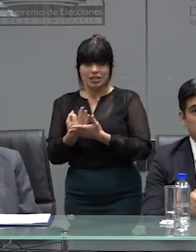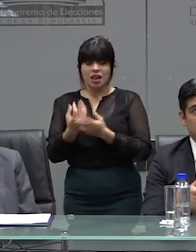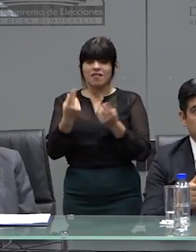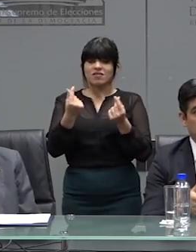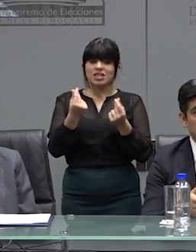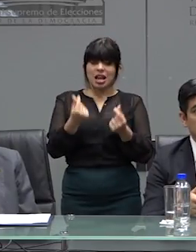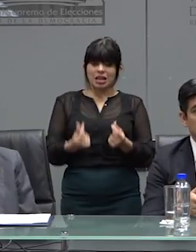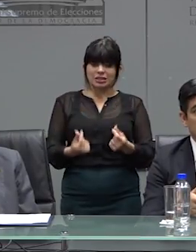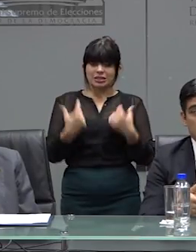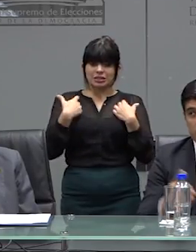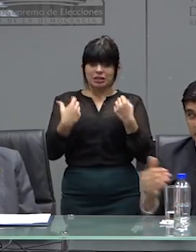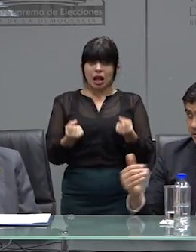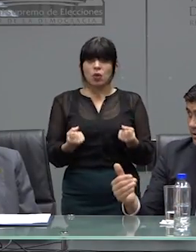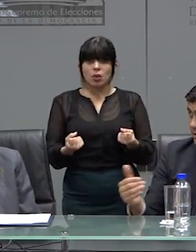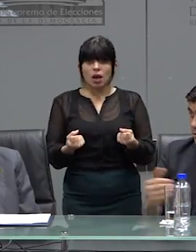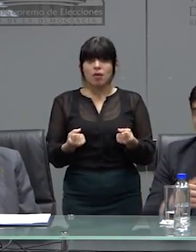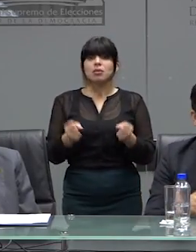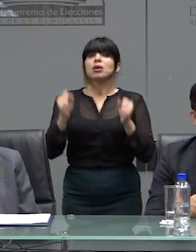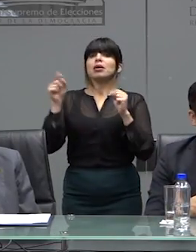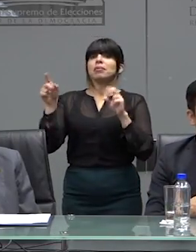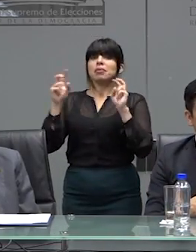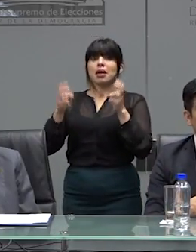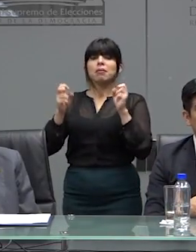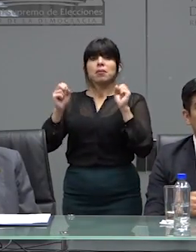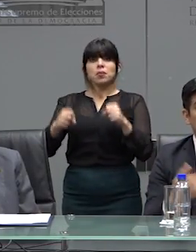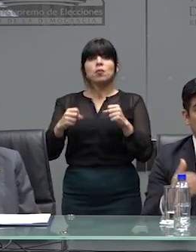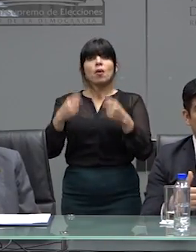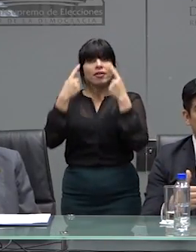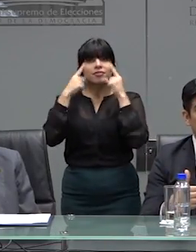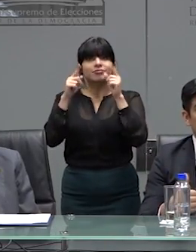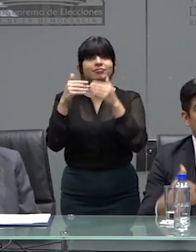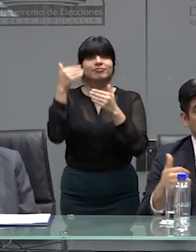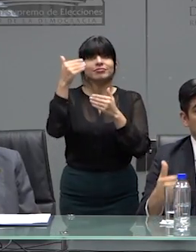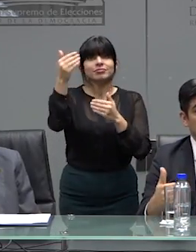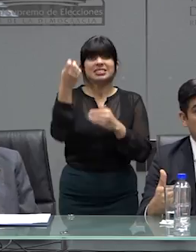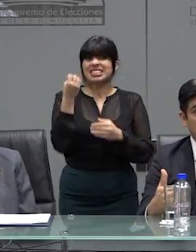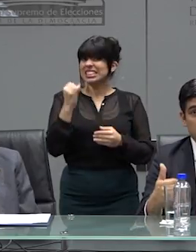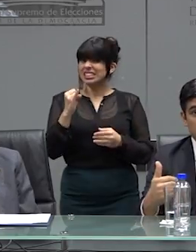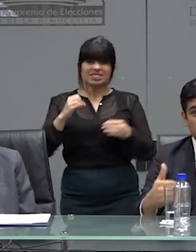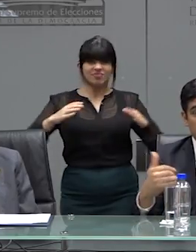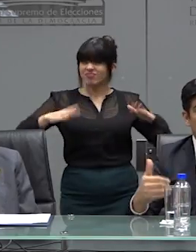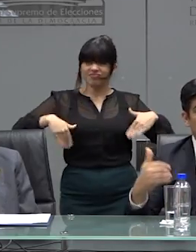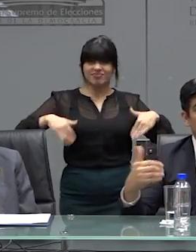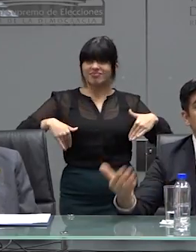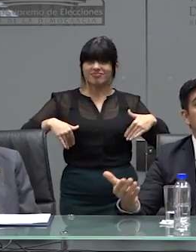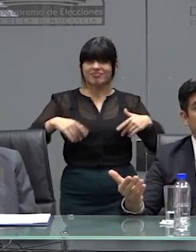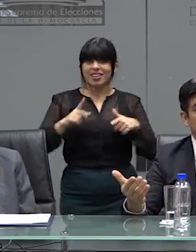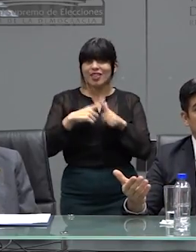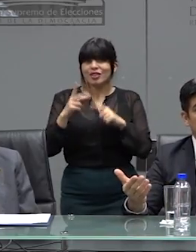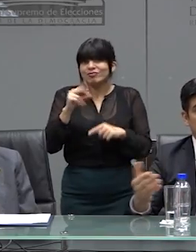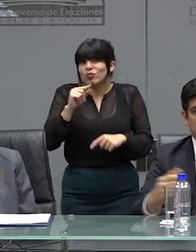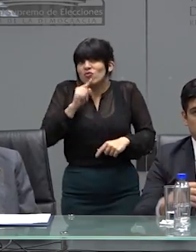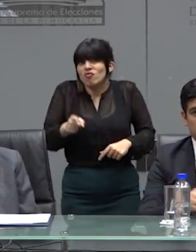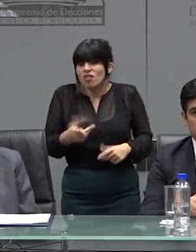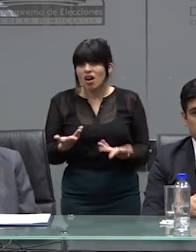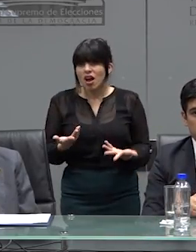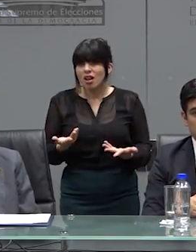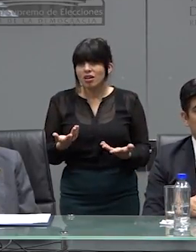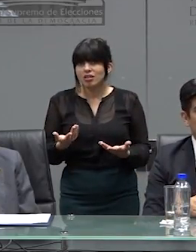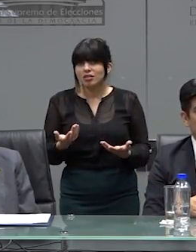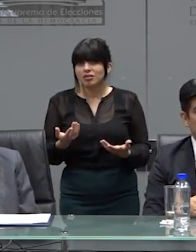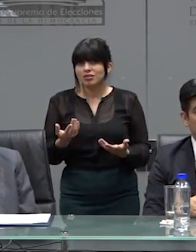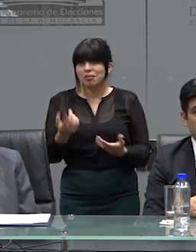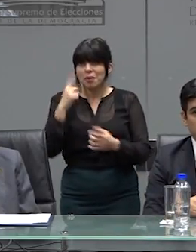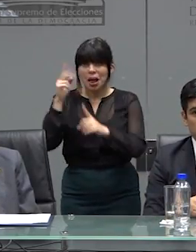finanzas públicas sanas para llevar eso a un buen puerto. Si no, no sería realista